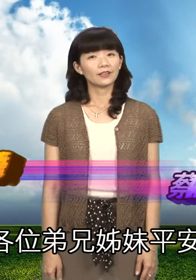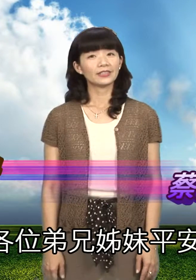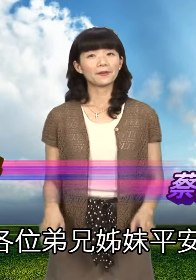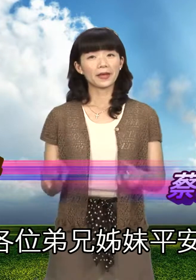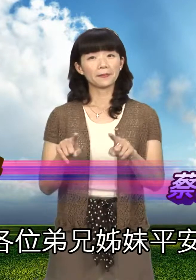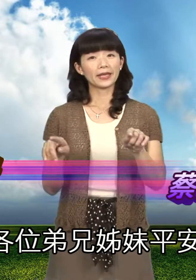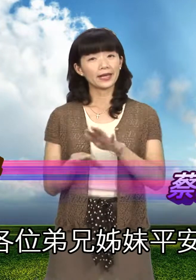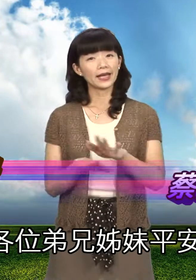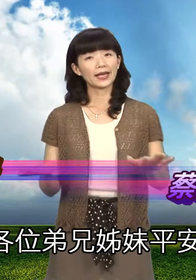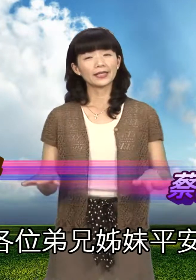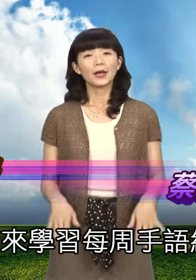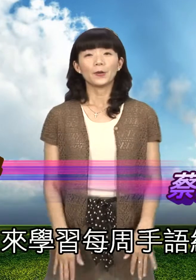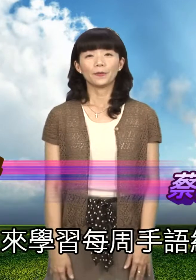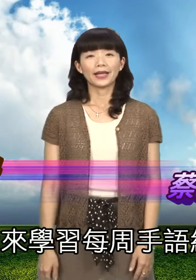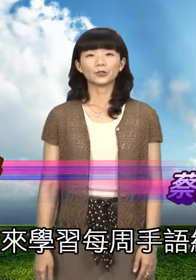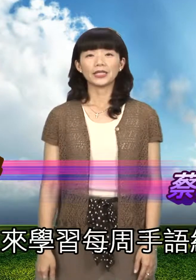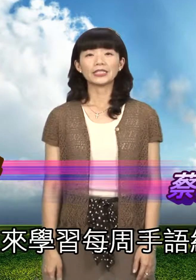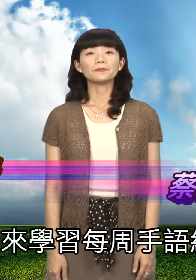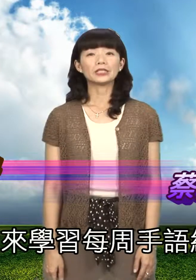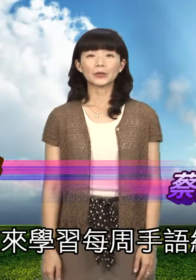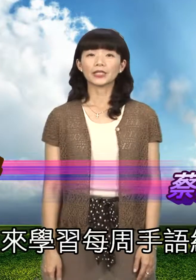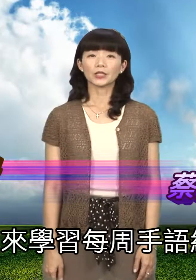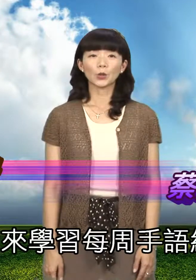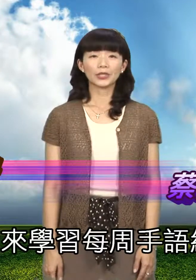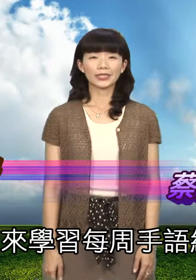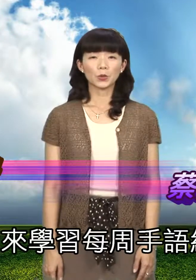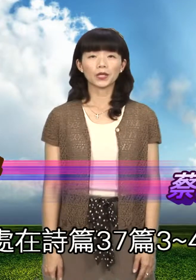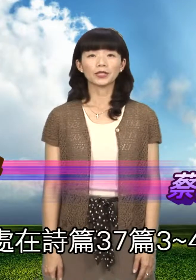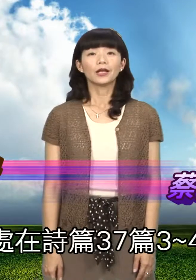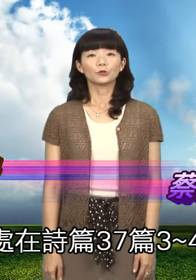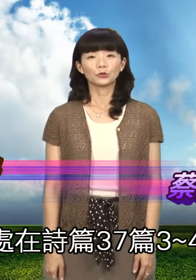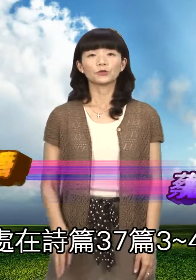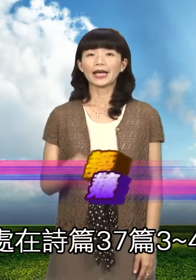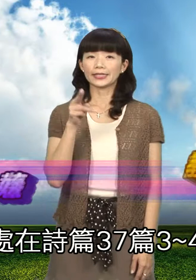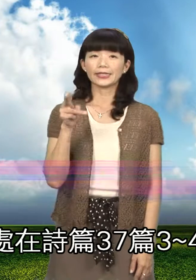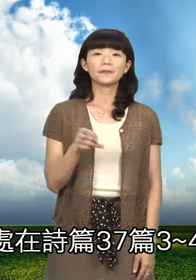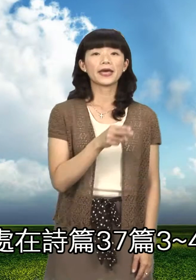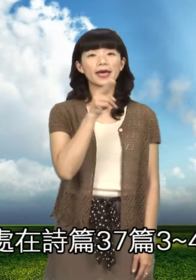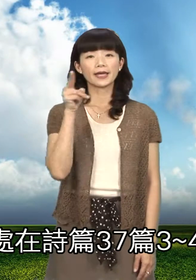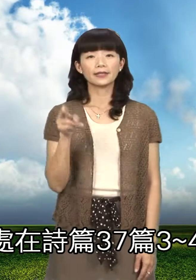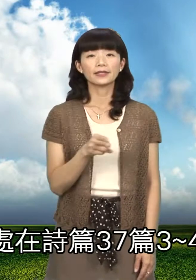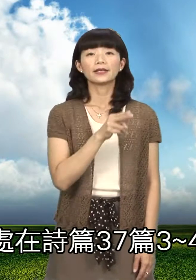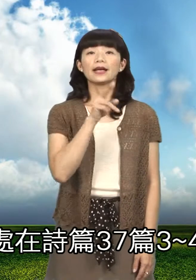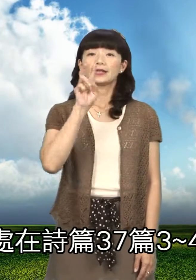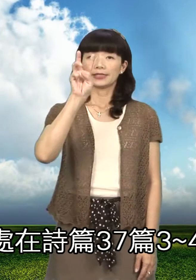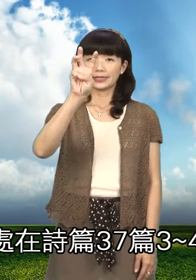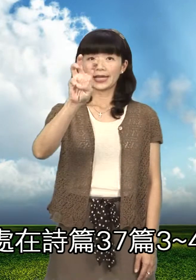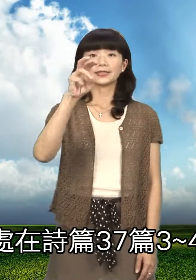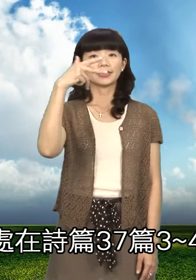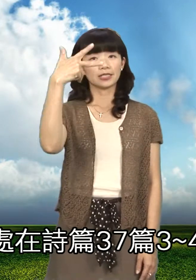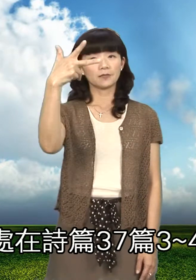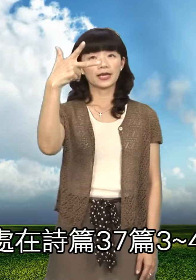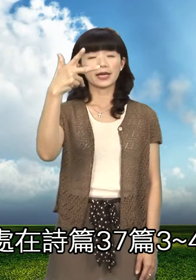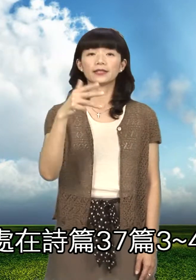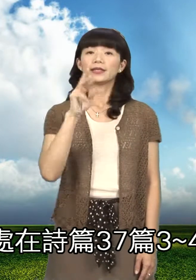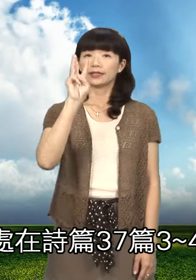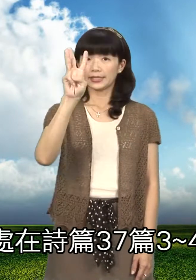各位弟兄姐妹平安，我们来学习本周的手语经文，出处在诗篇37篇第三